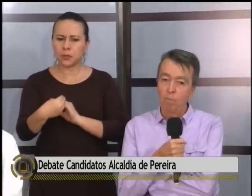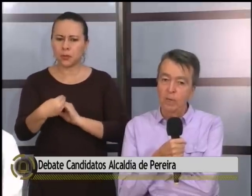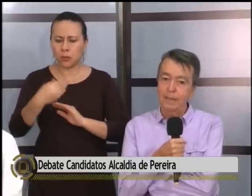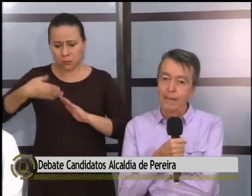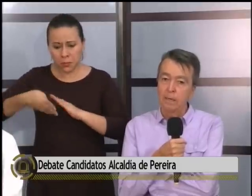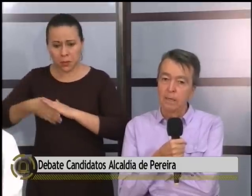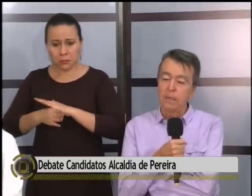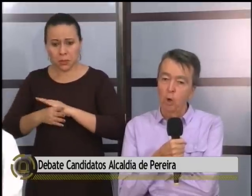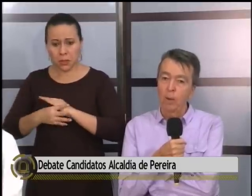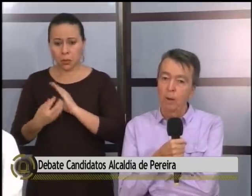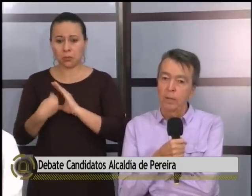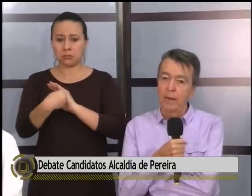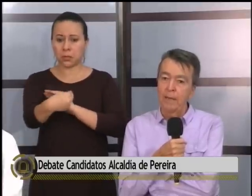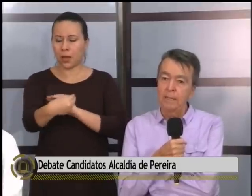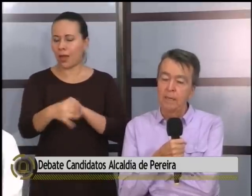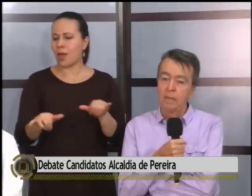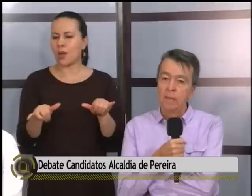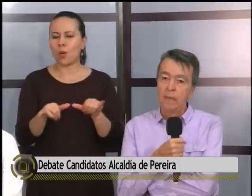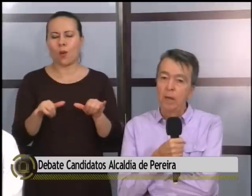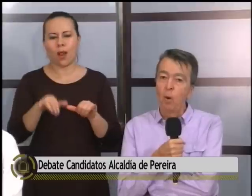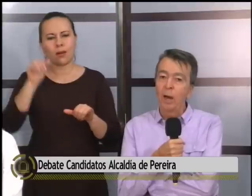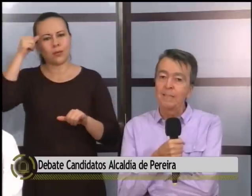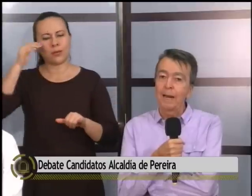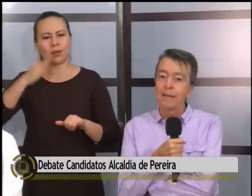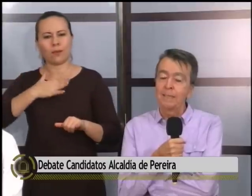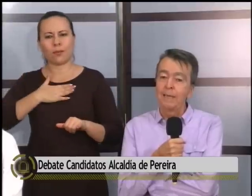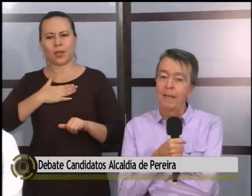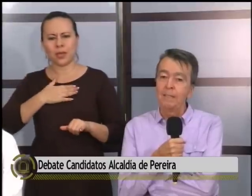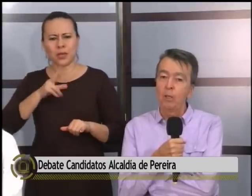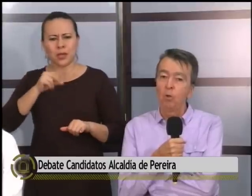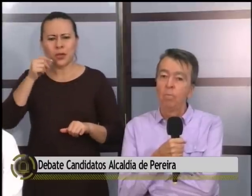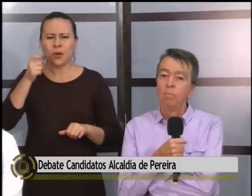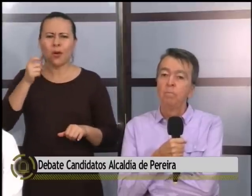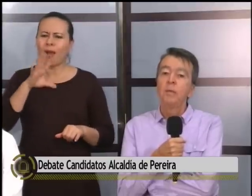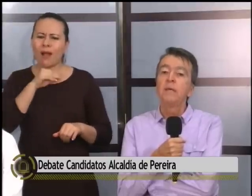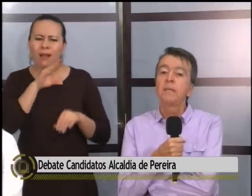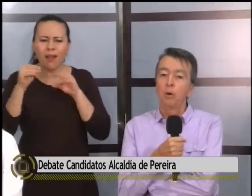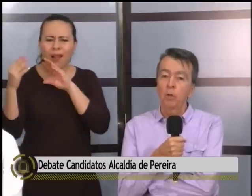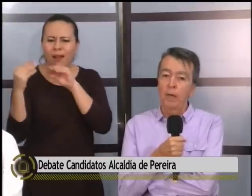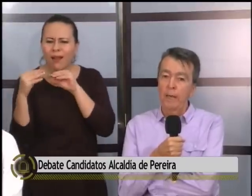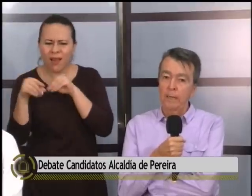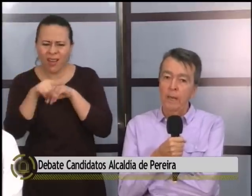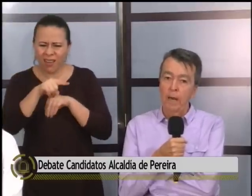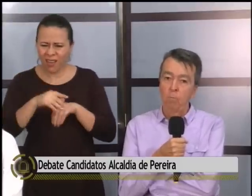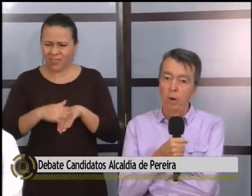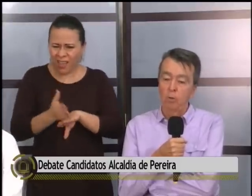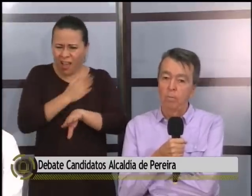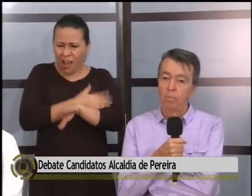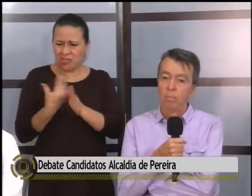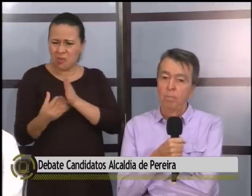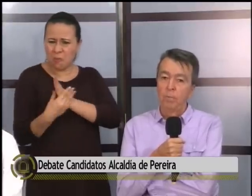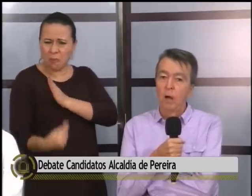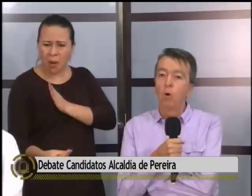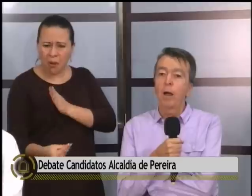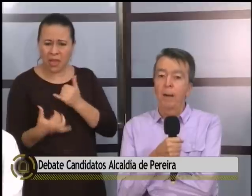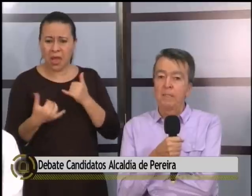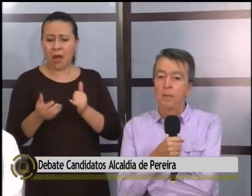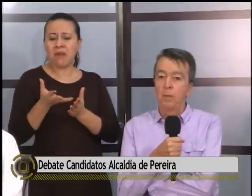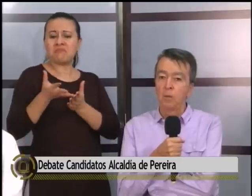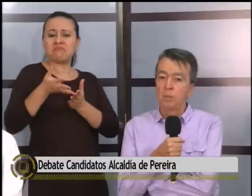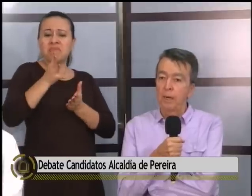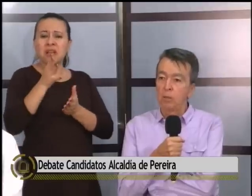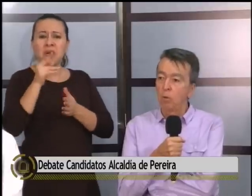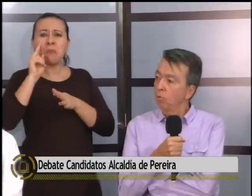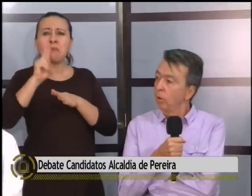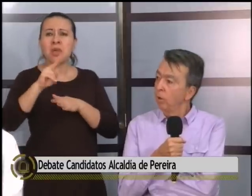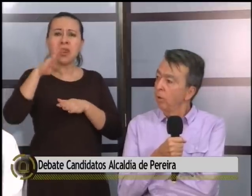como entré, voy a salir. Quiero que me recuerden en ese, que no van a estar en las esquinas diciendo este que no tenía en qué caer muerto y ahora aparece